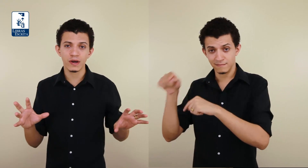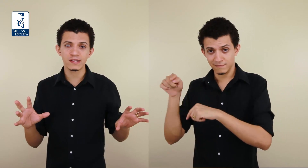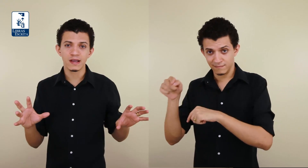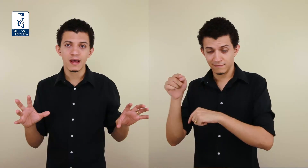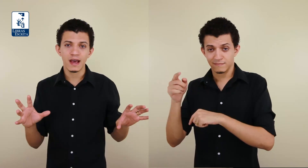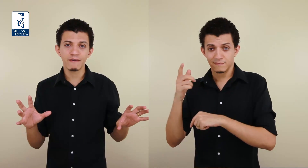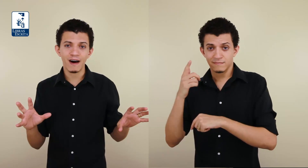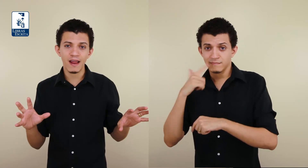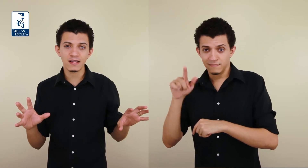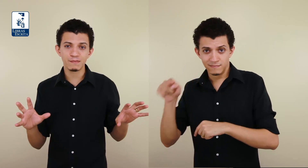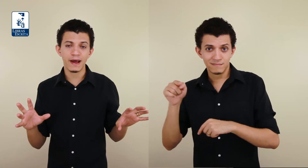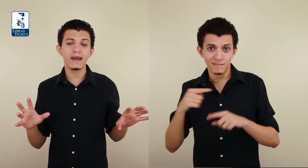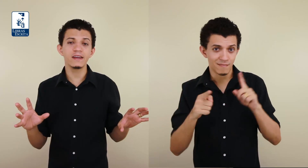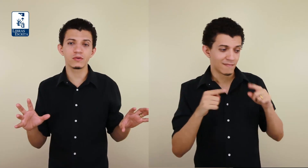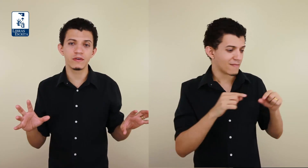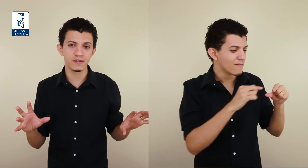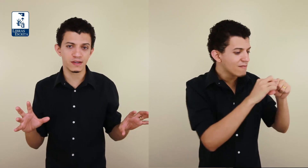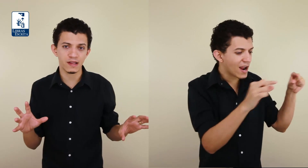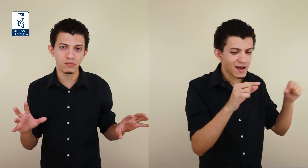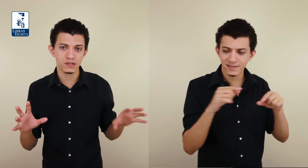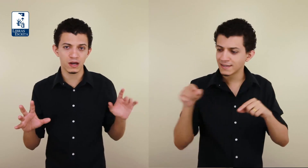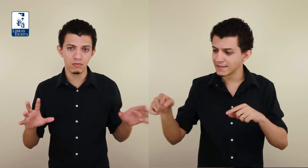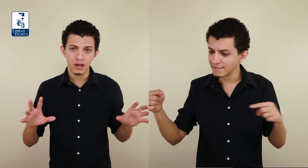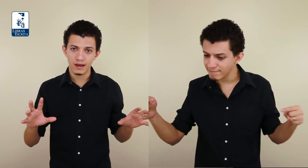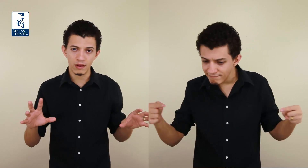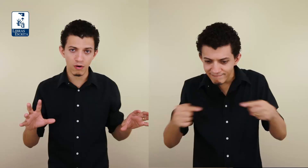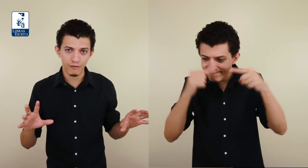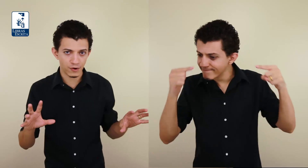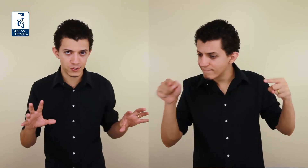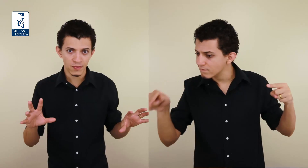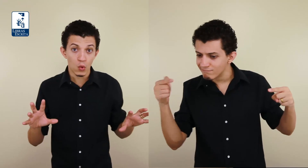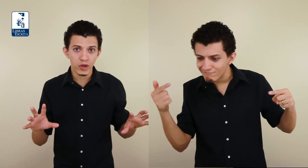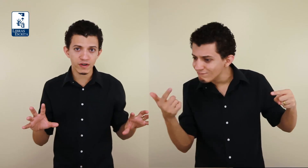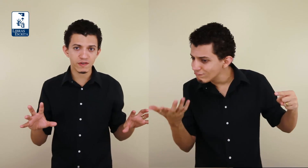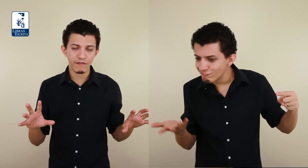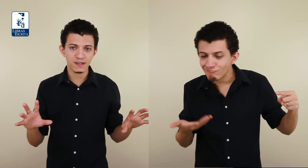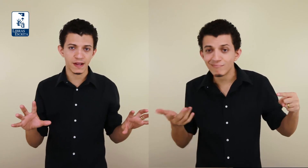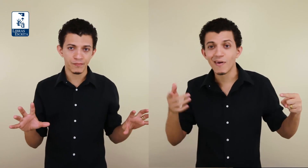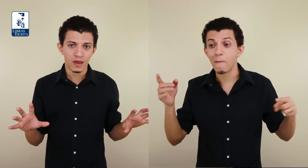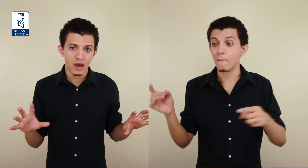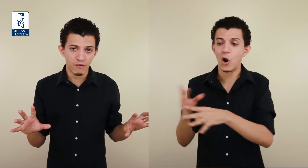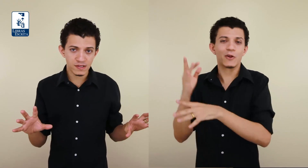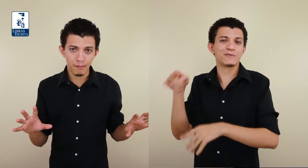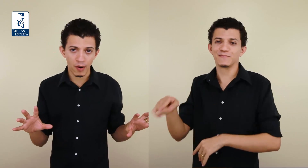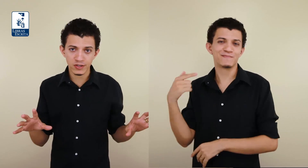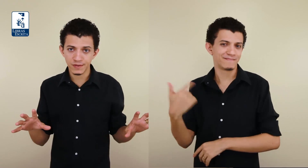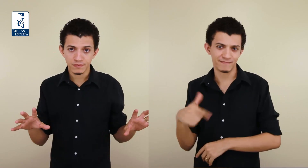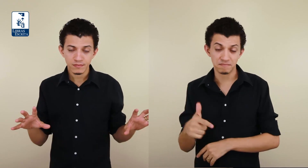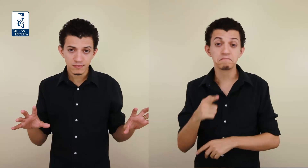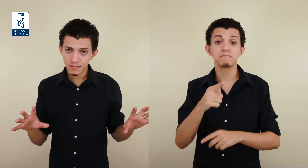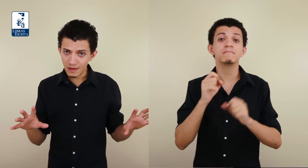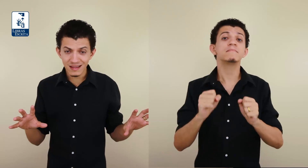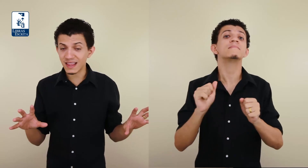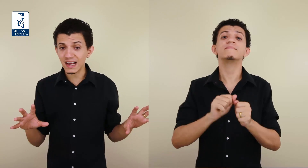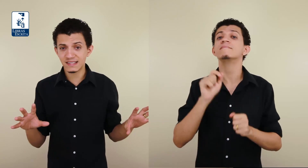expressões equivalentes para isso que você está buscando na língua fonte. O que você vai fazer? Você pode trazer